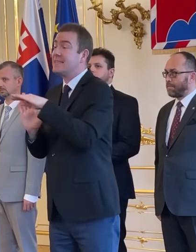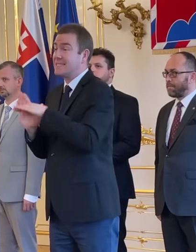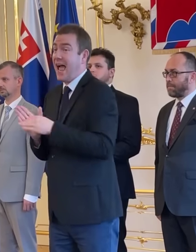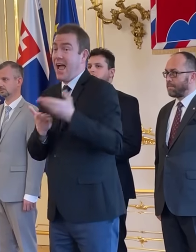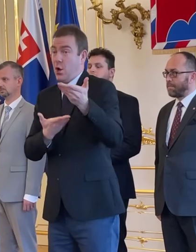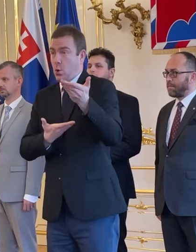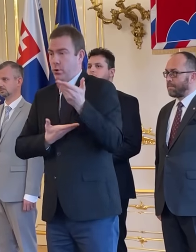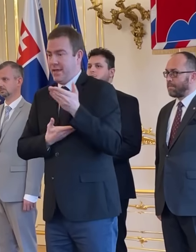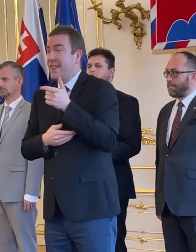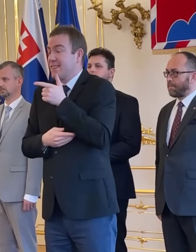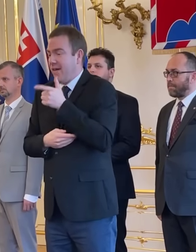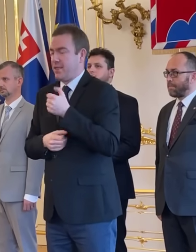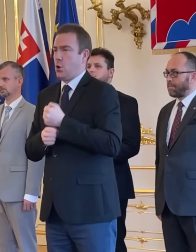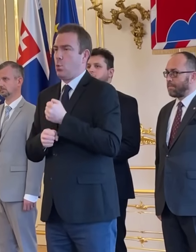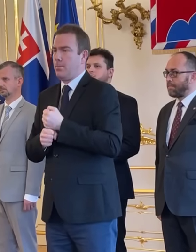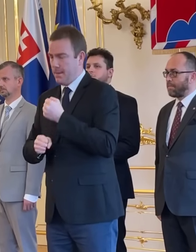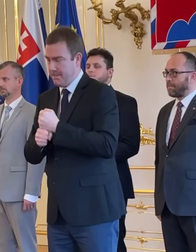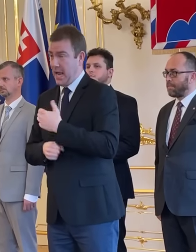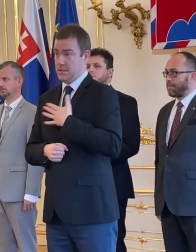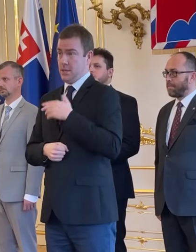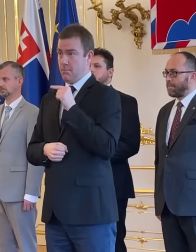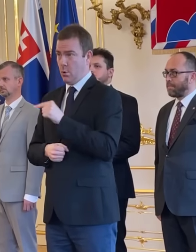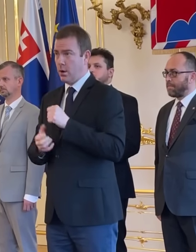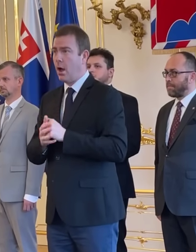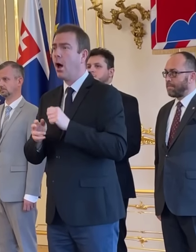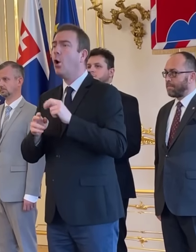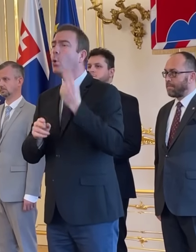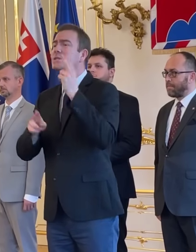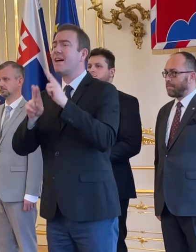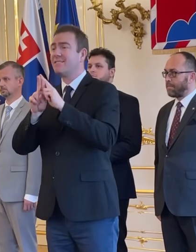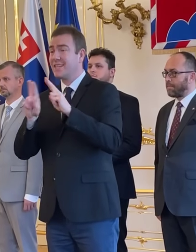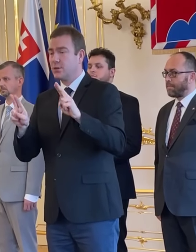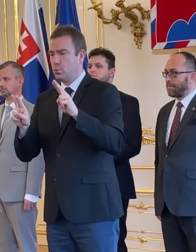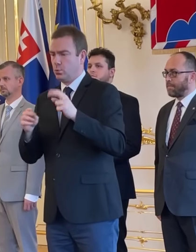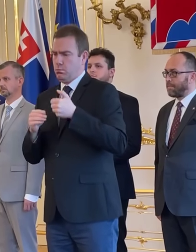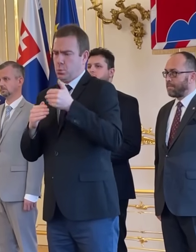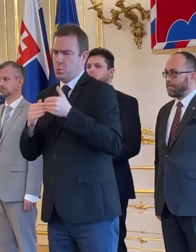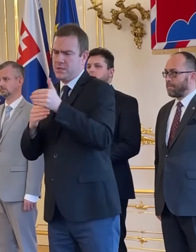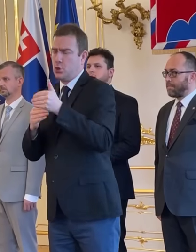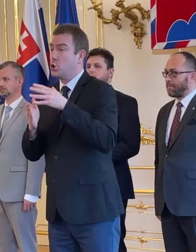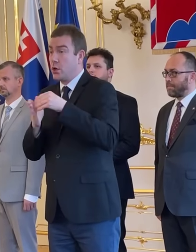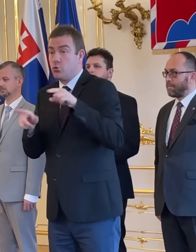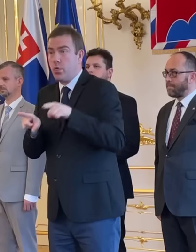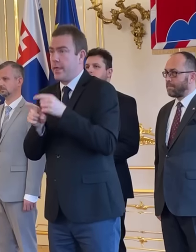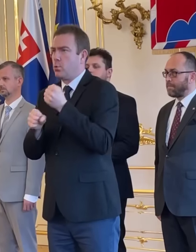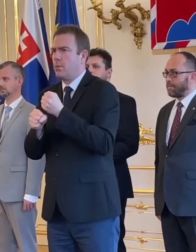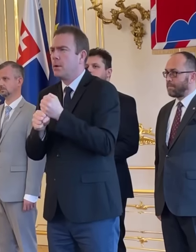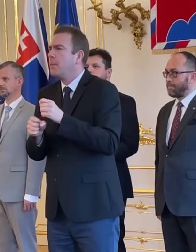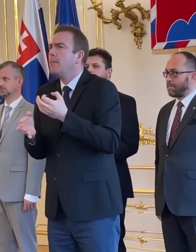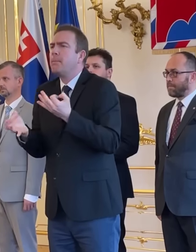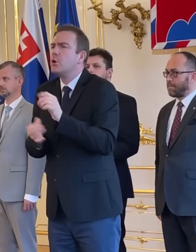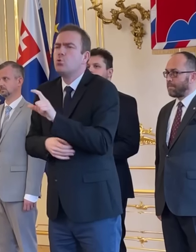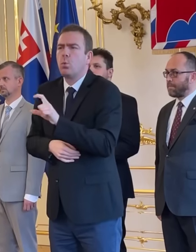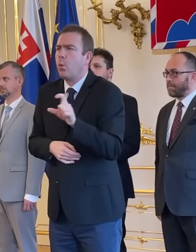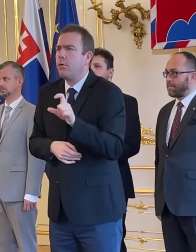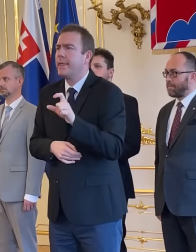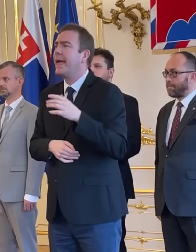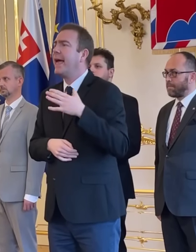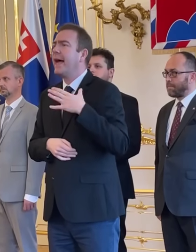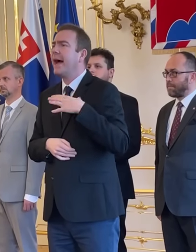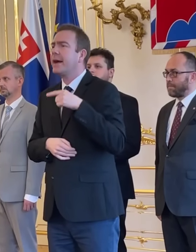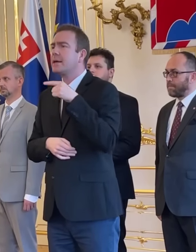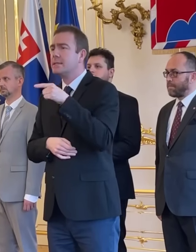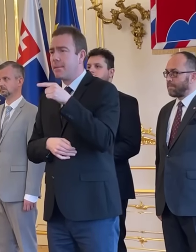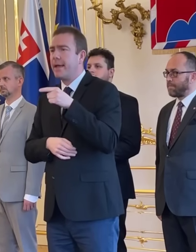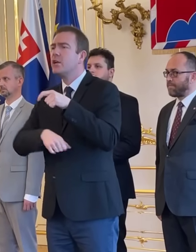podobe týchto dvoch krokov. Doručenie na ústavný súd urobíme začiatkom budúceho týždňa, a to z jediného logického dôvodu. Chceme nechať priestor na zverejnenie